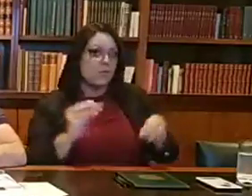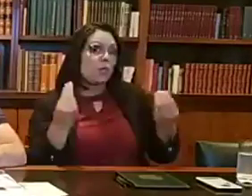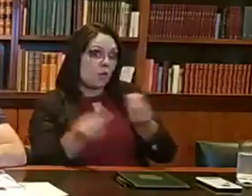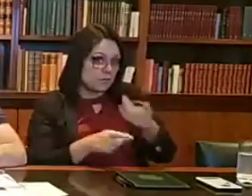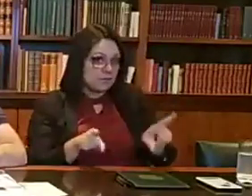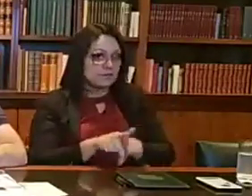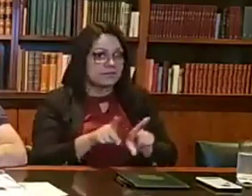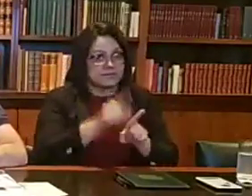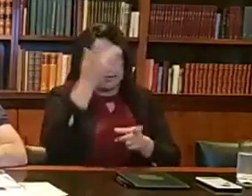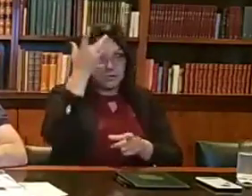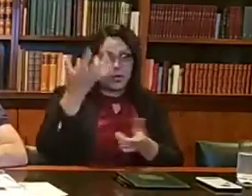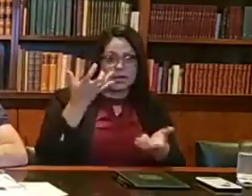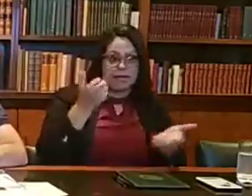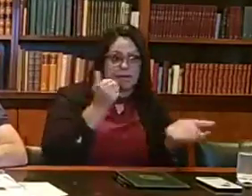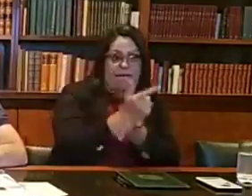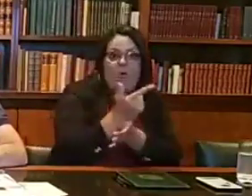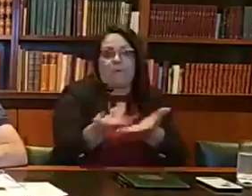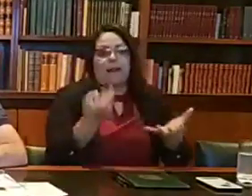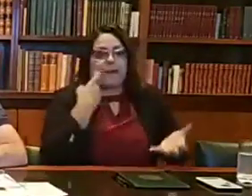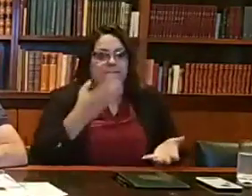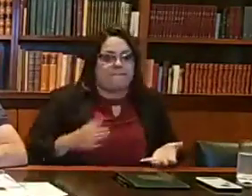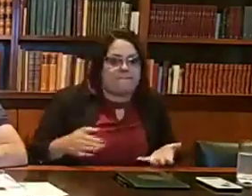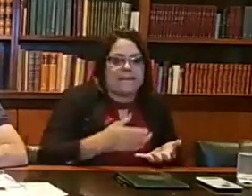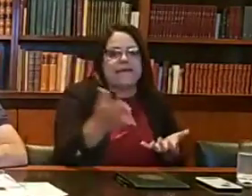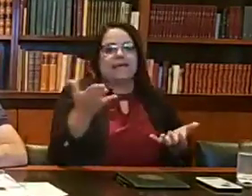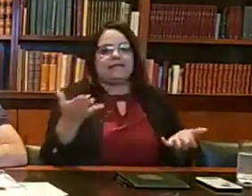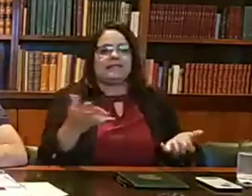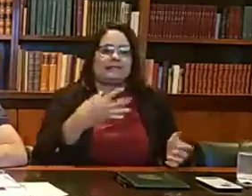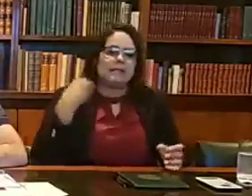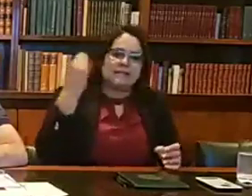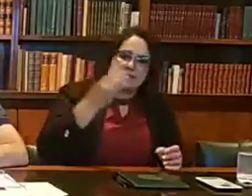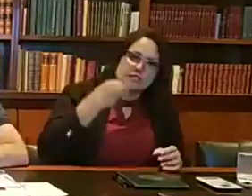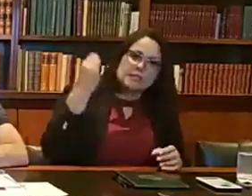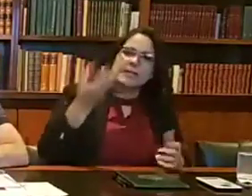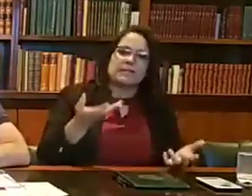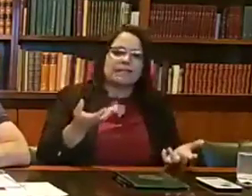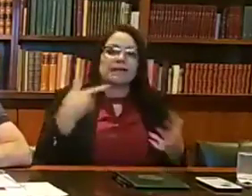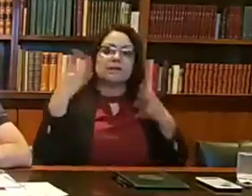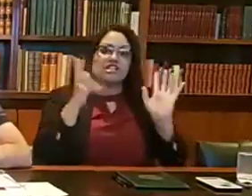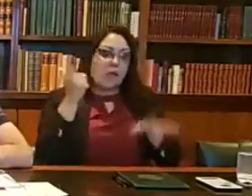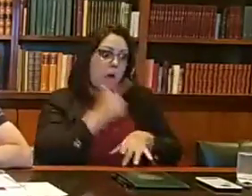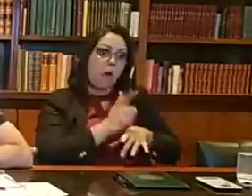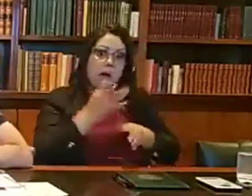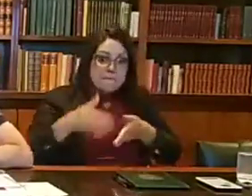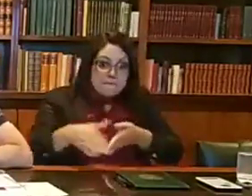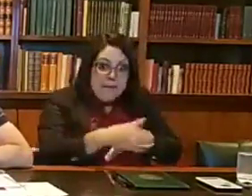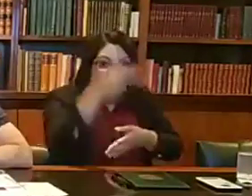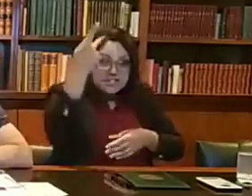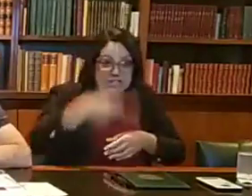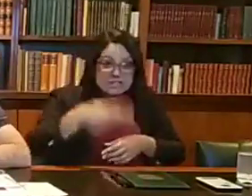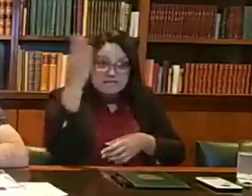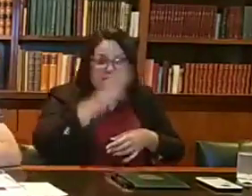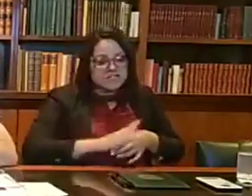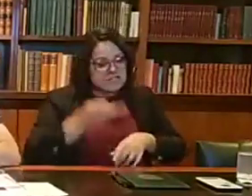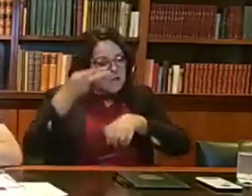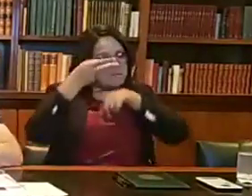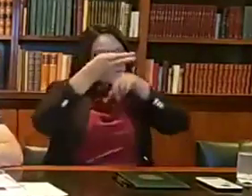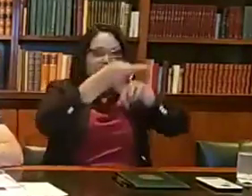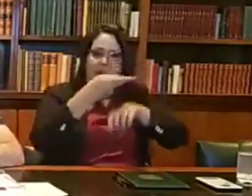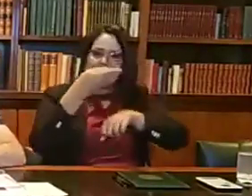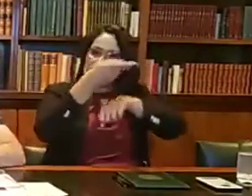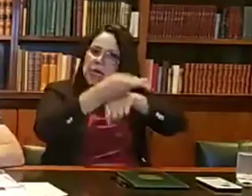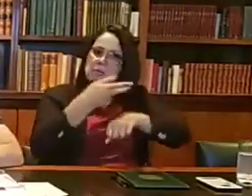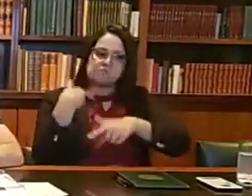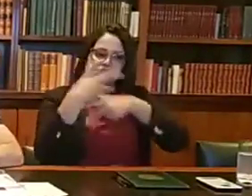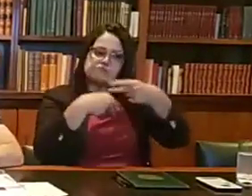os compradores de pescado lá experimentar a nossa premiada tilápia e poder também um americano comer a